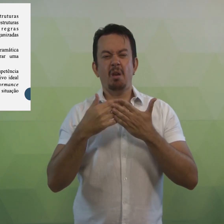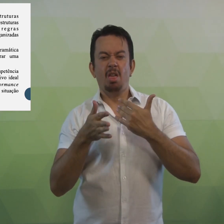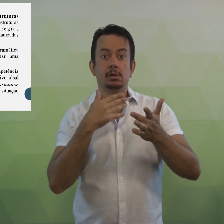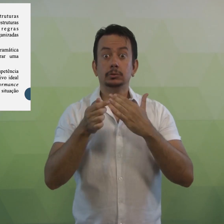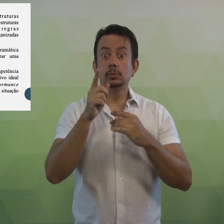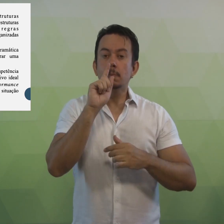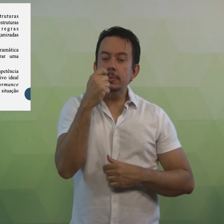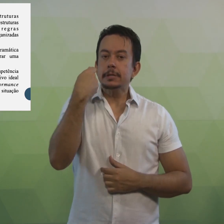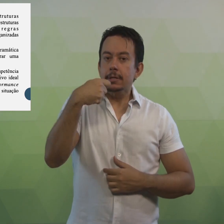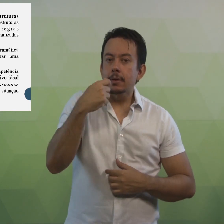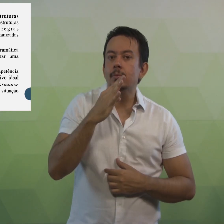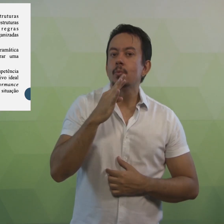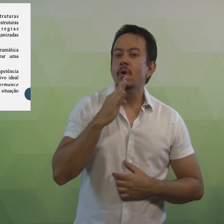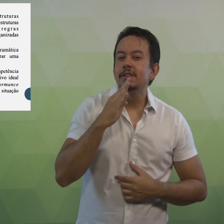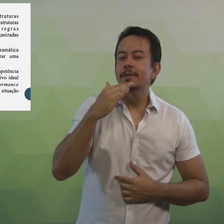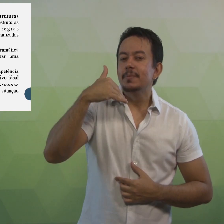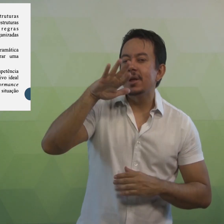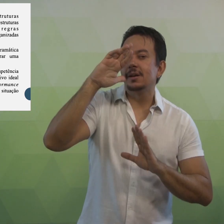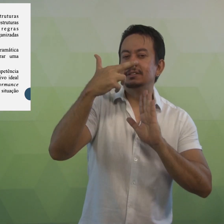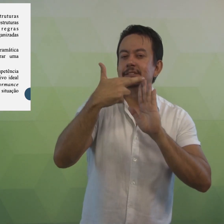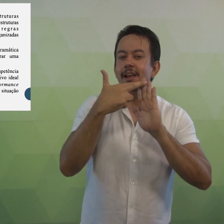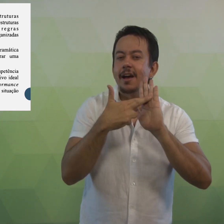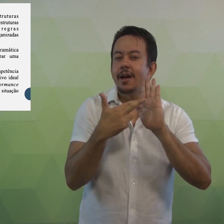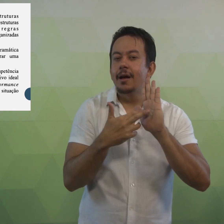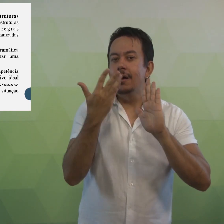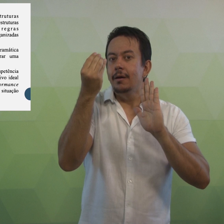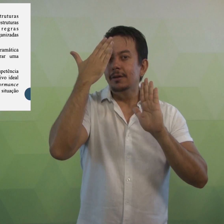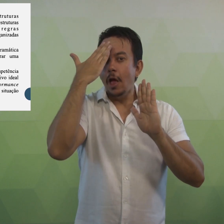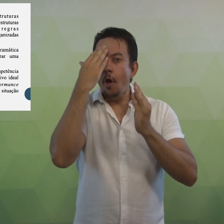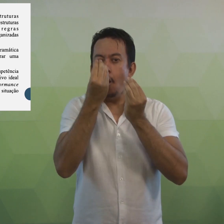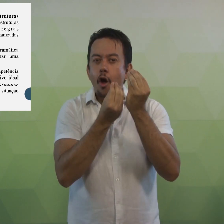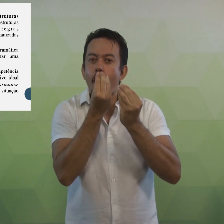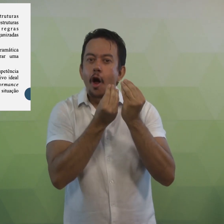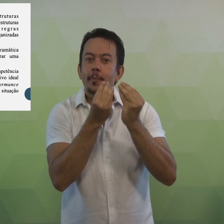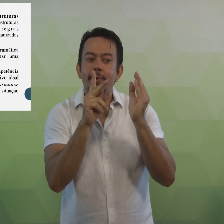Então, é necessário o conhecimento das regras para que